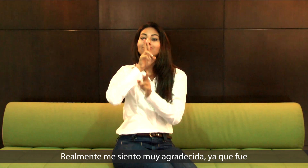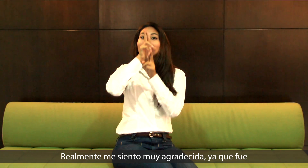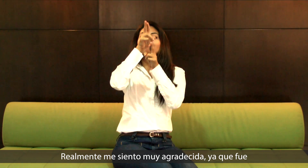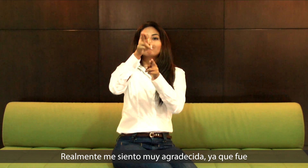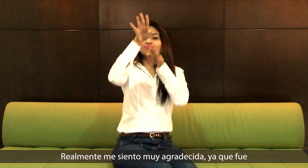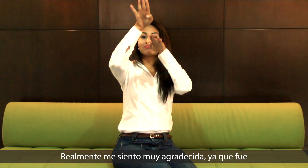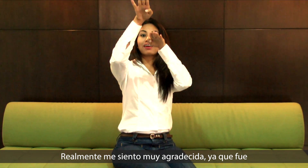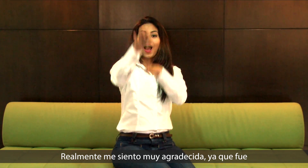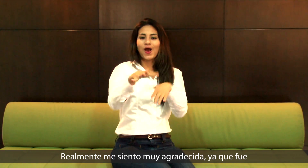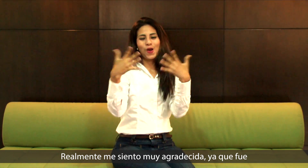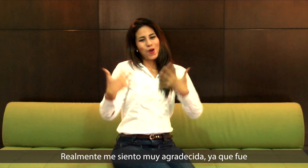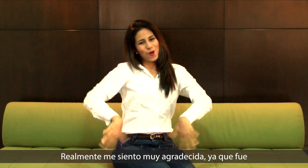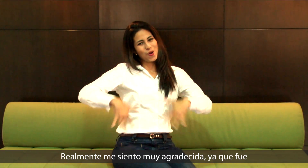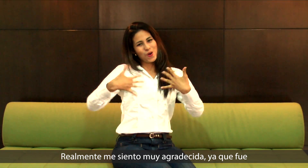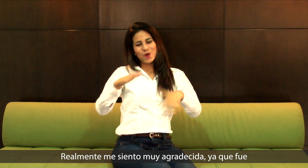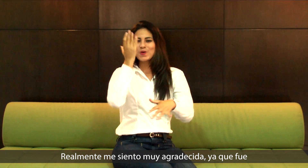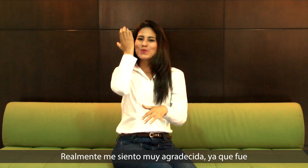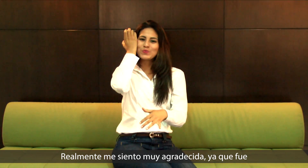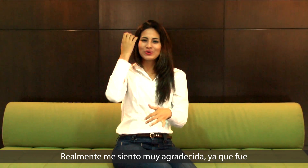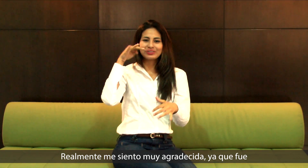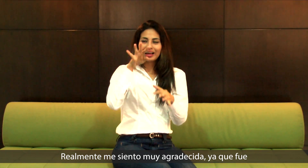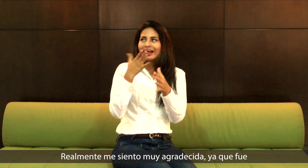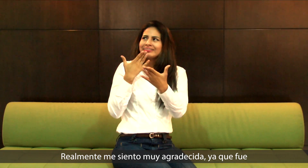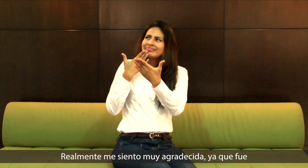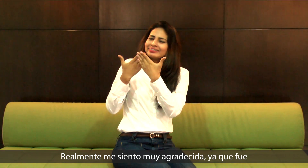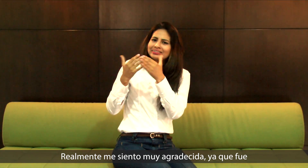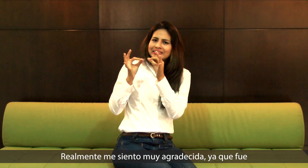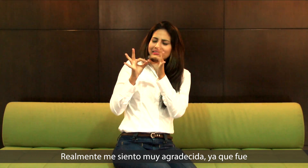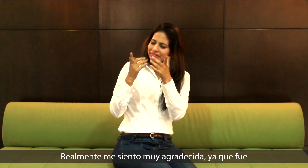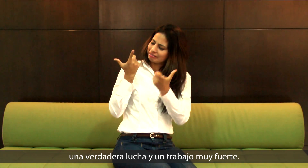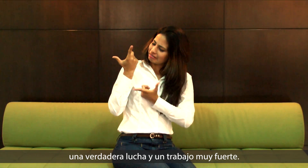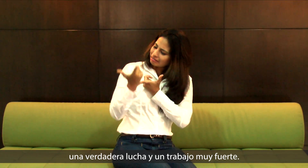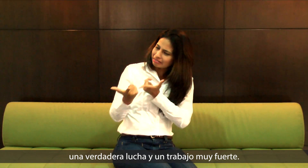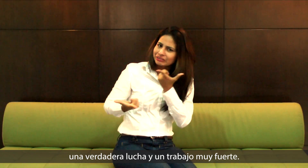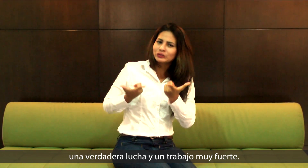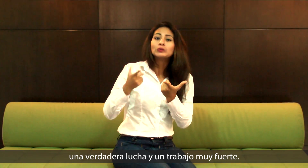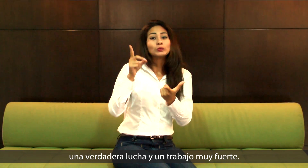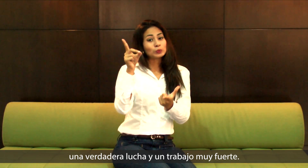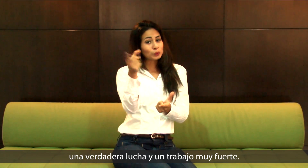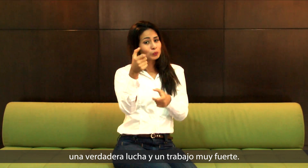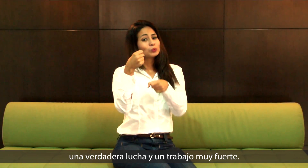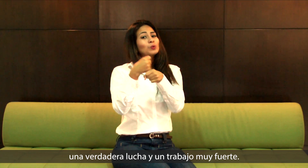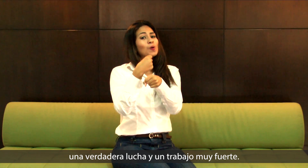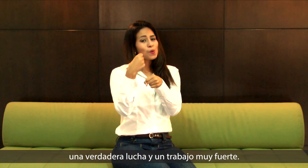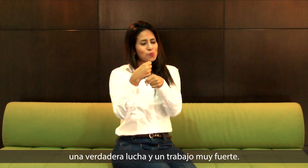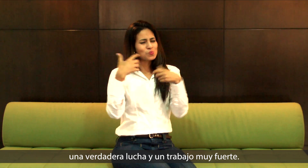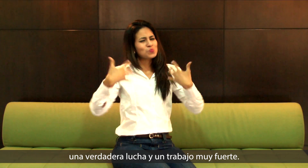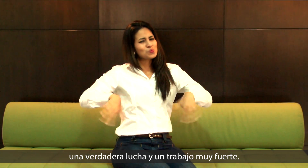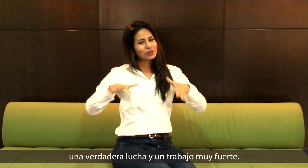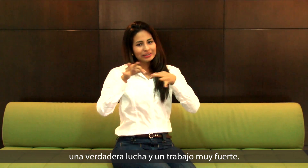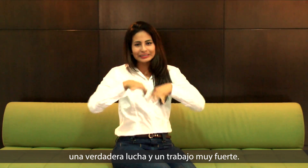Realmente me siento muy agradecida, ya que fue una verdadera lucha y un trabajo muy fuerte.